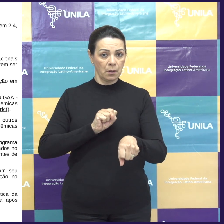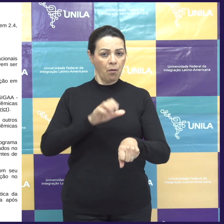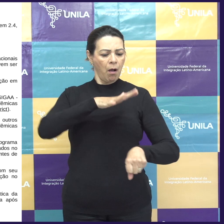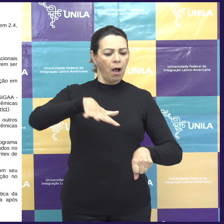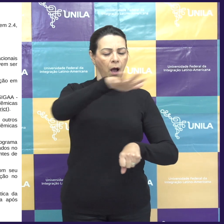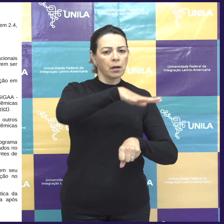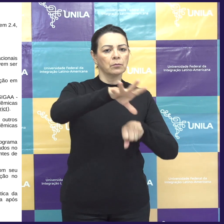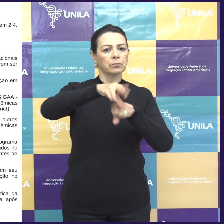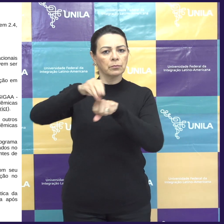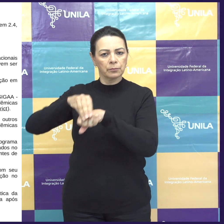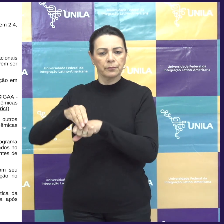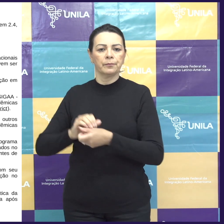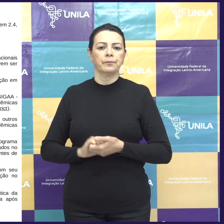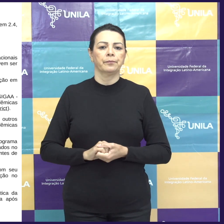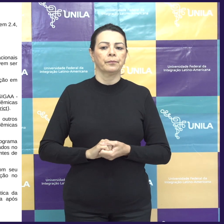de conhecimento.